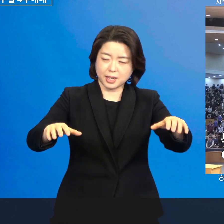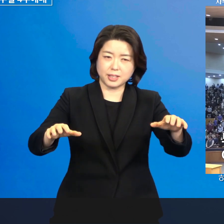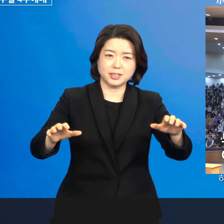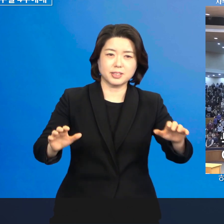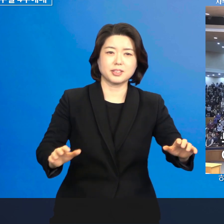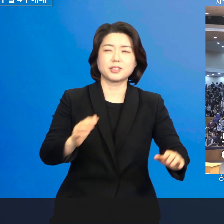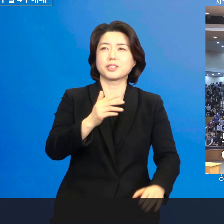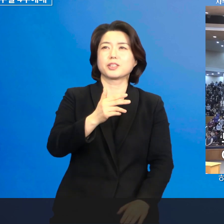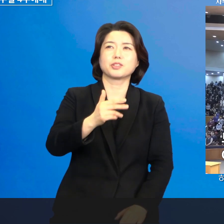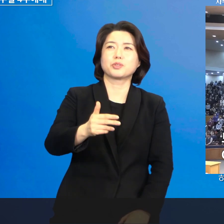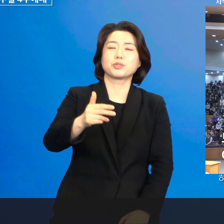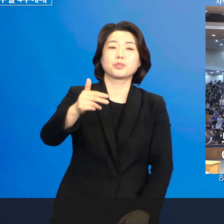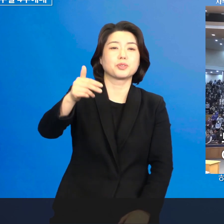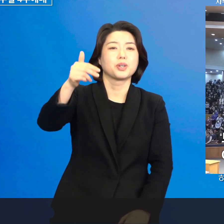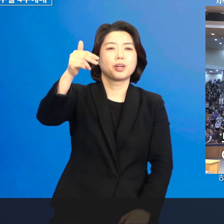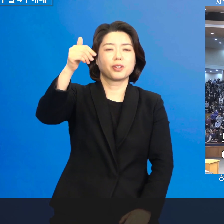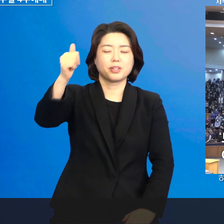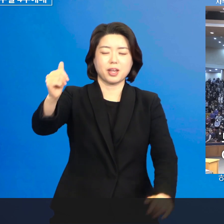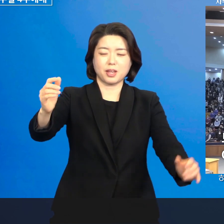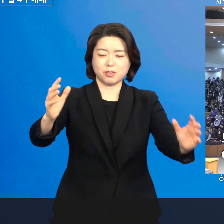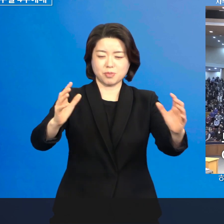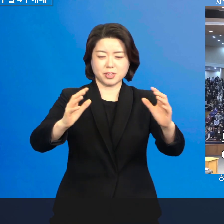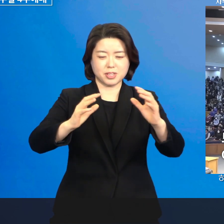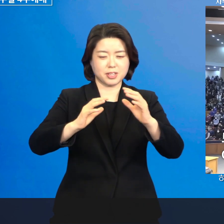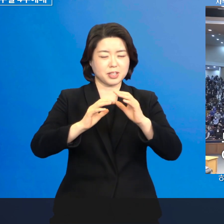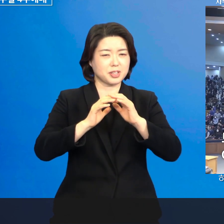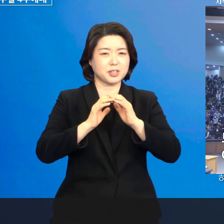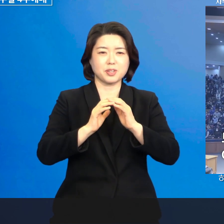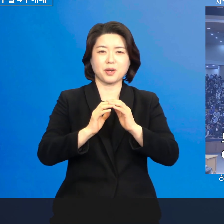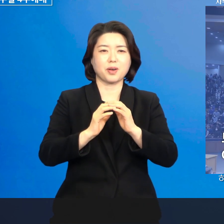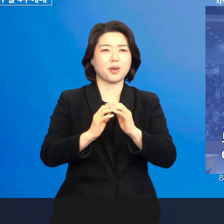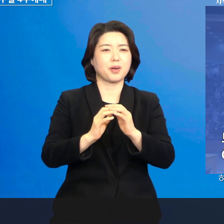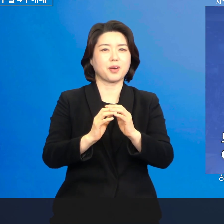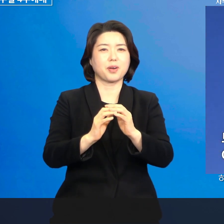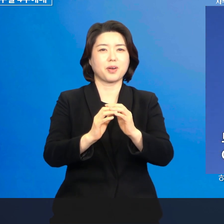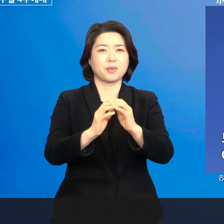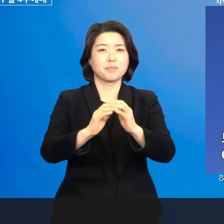보좌에 앉으신 주의 위엄